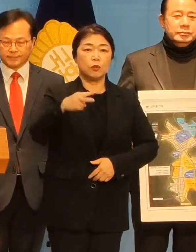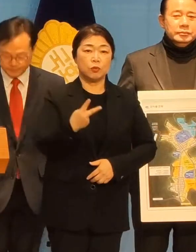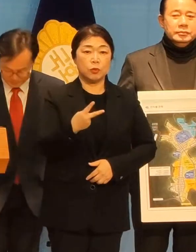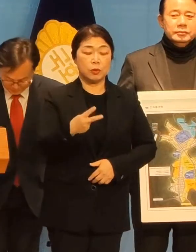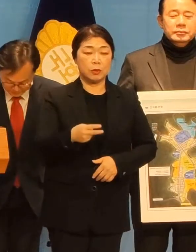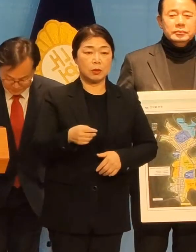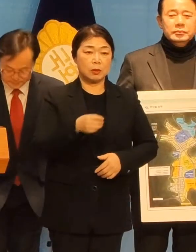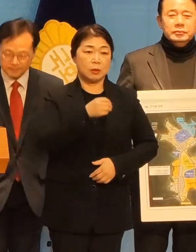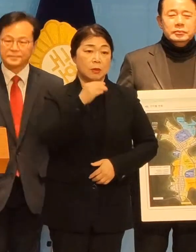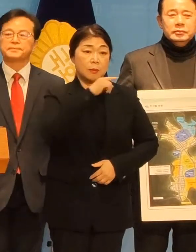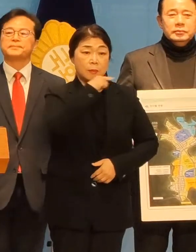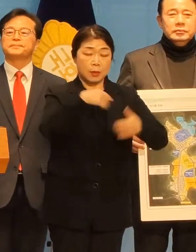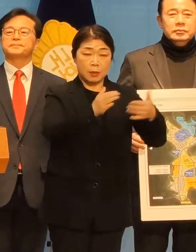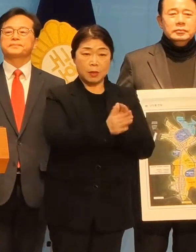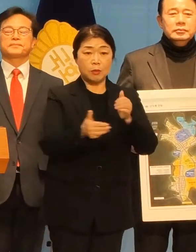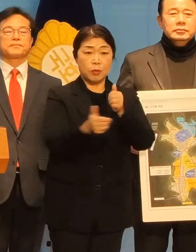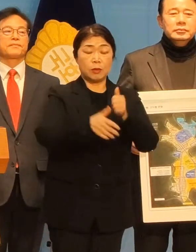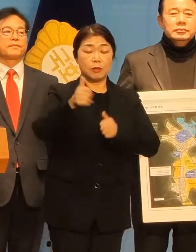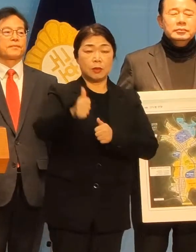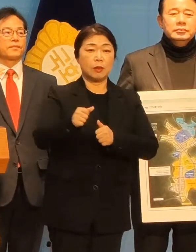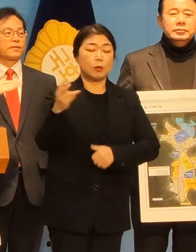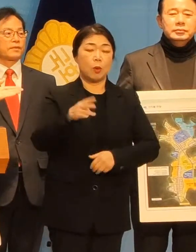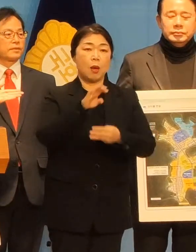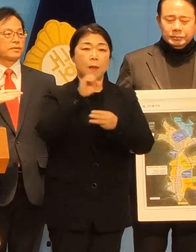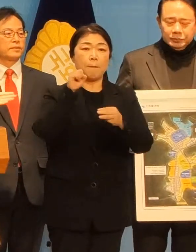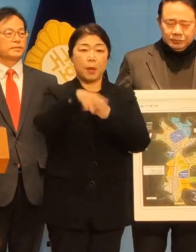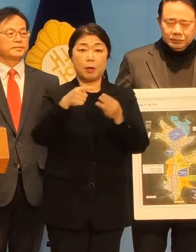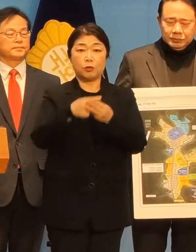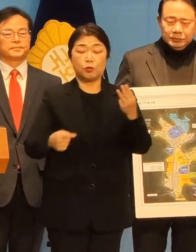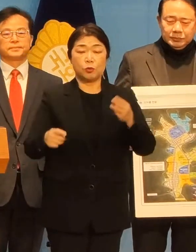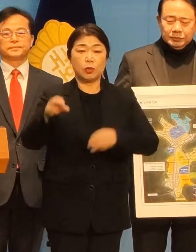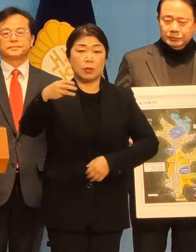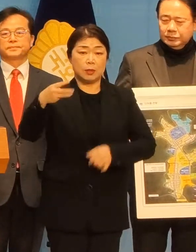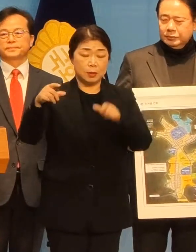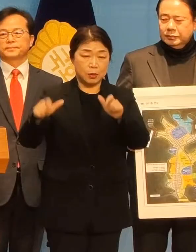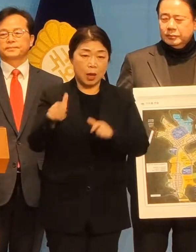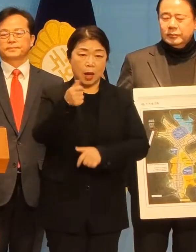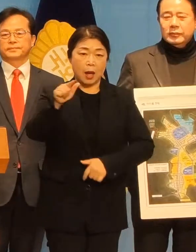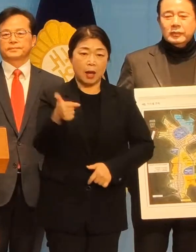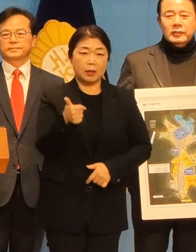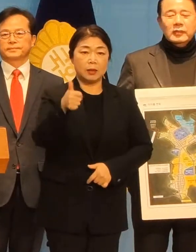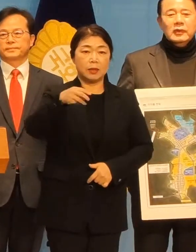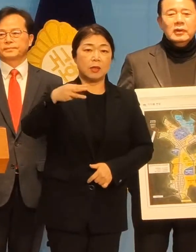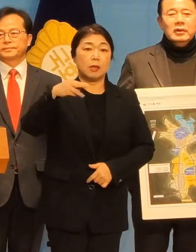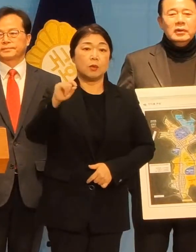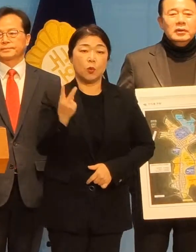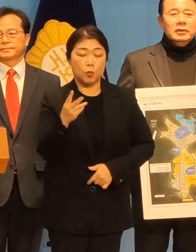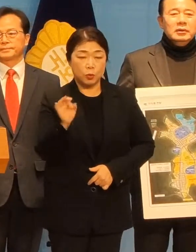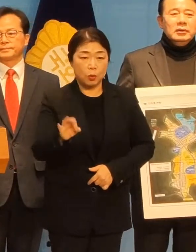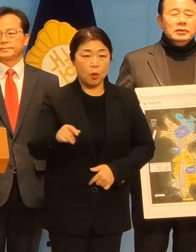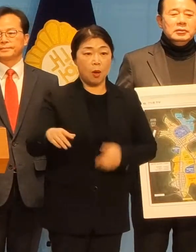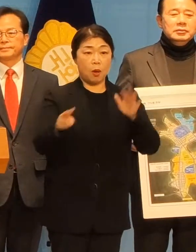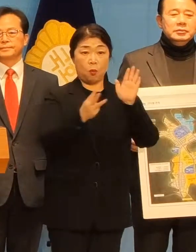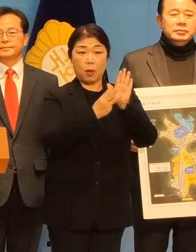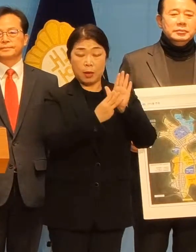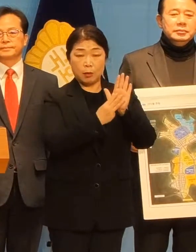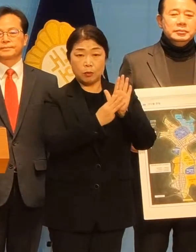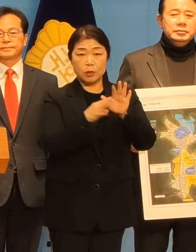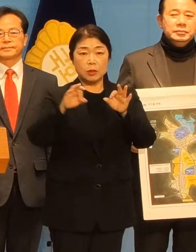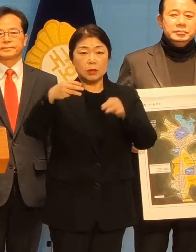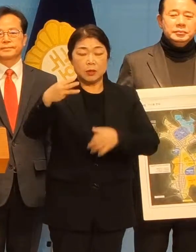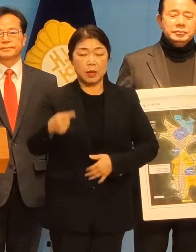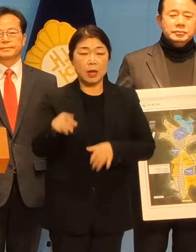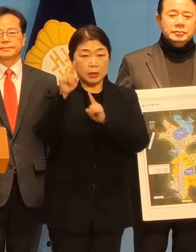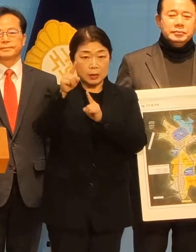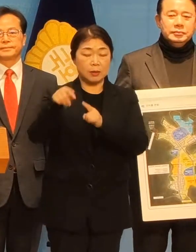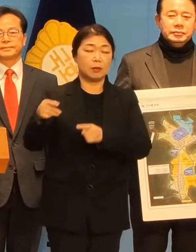당협위원장, 또 파주시 을의 한길용 당협위원장, 그리고 관악구 을의 이성심 당협위원장이 함께 하고